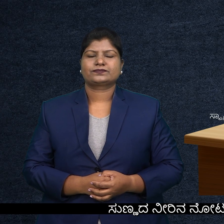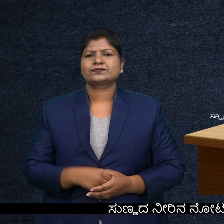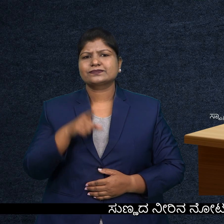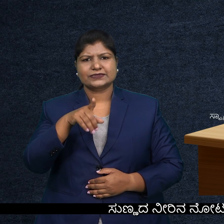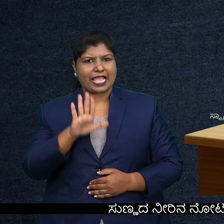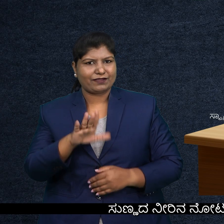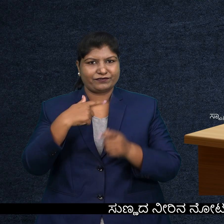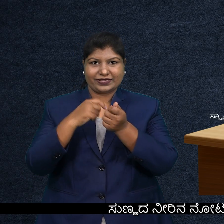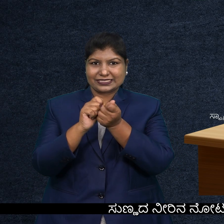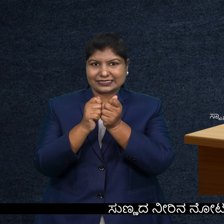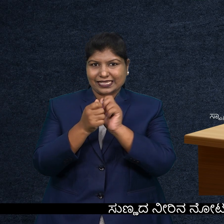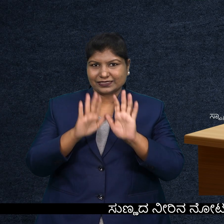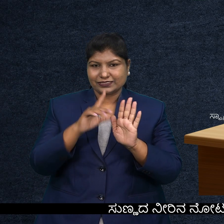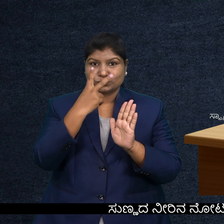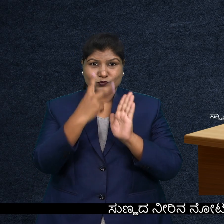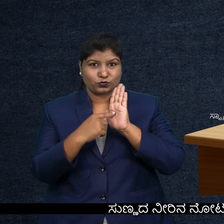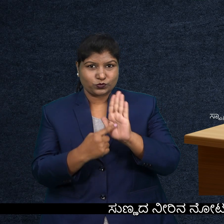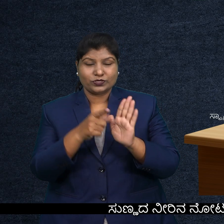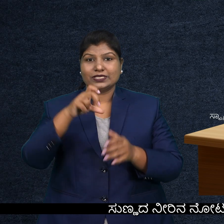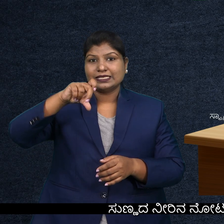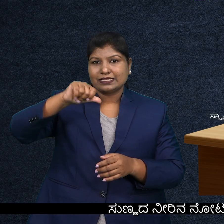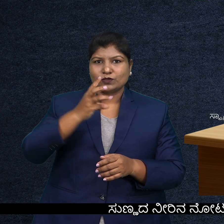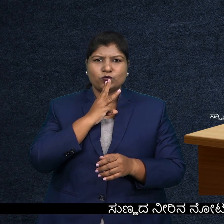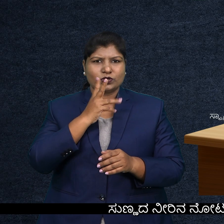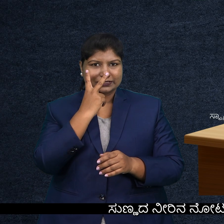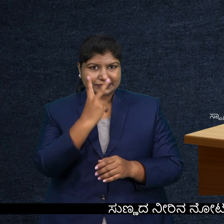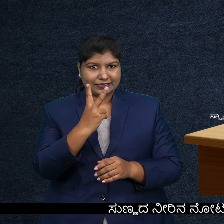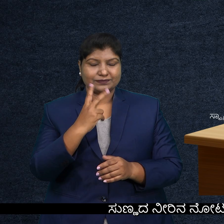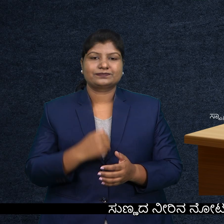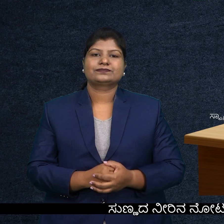ಸುಣ್ಣದ ನೀರಿನ ನೋಟದಲ್ಲಿ ಬದಲಾವಣೆ ಇದೆಯೇ?